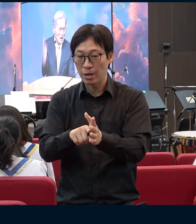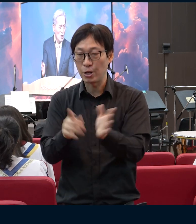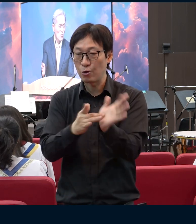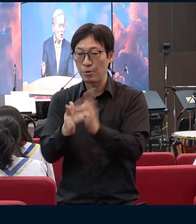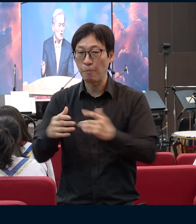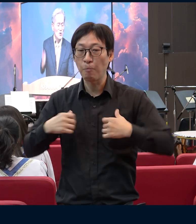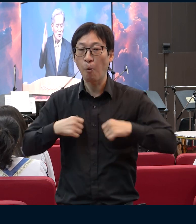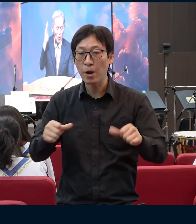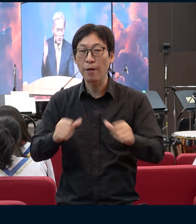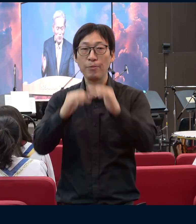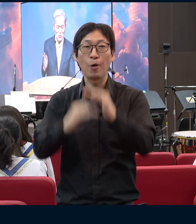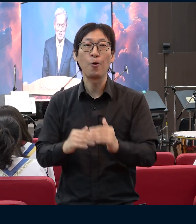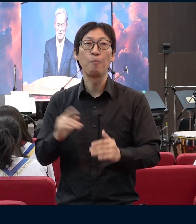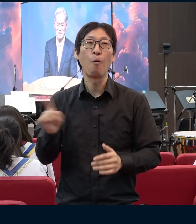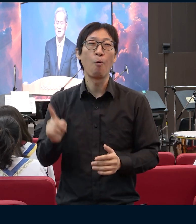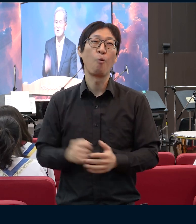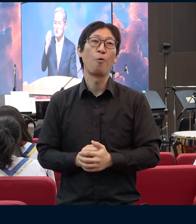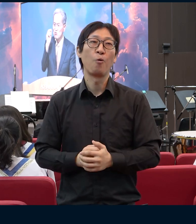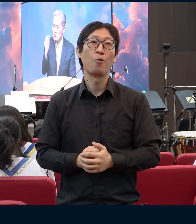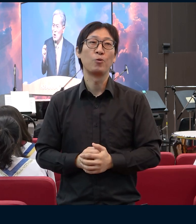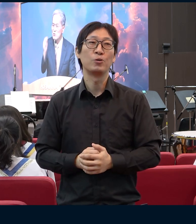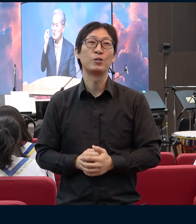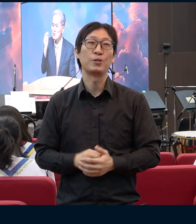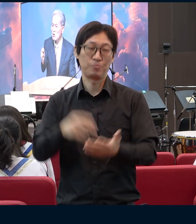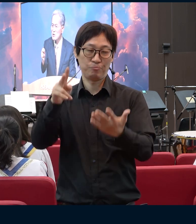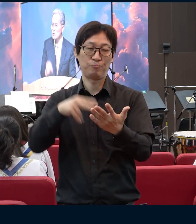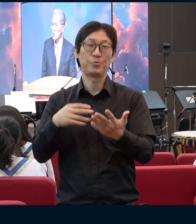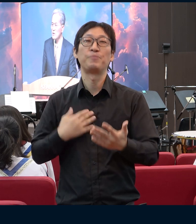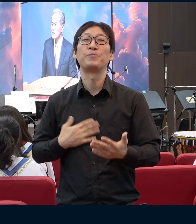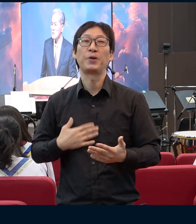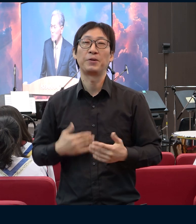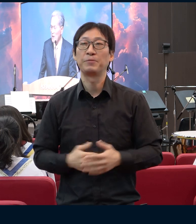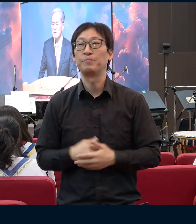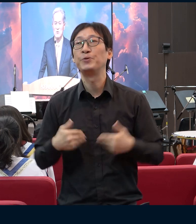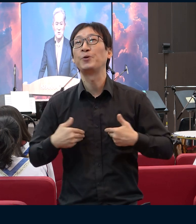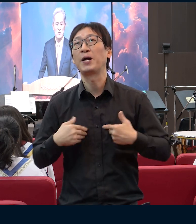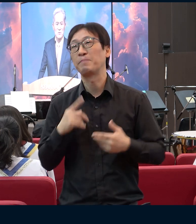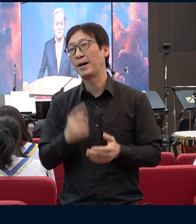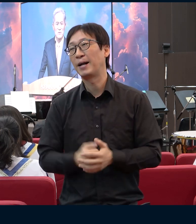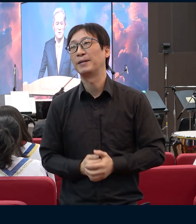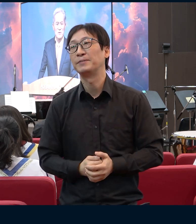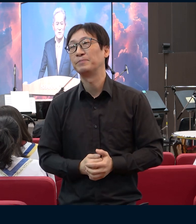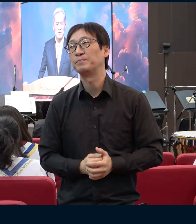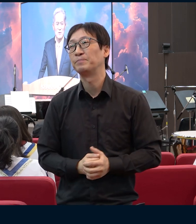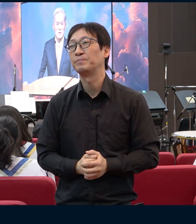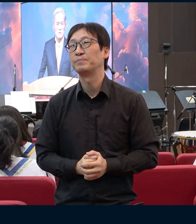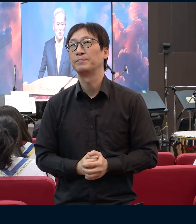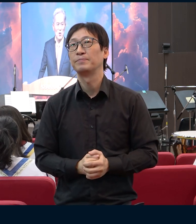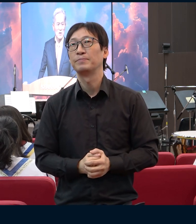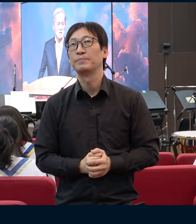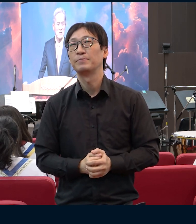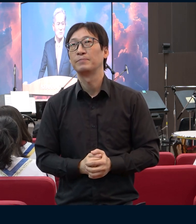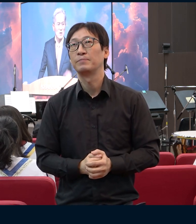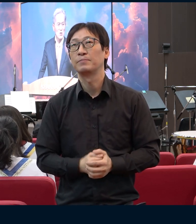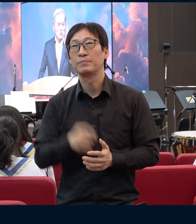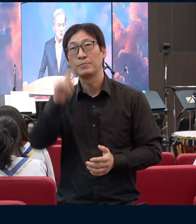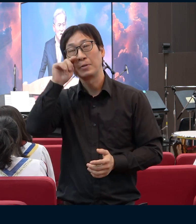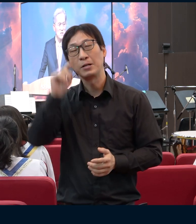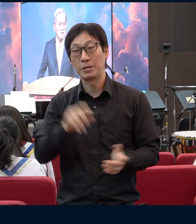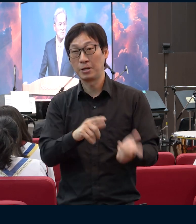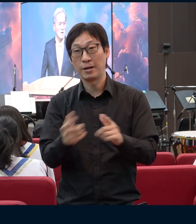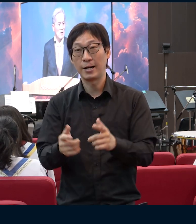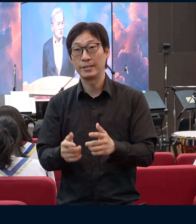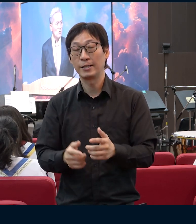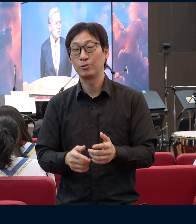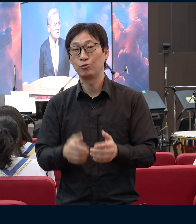것이, 제대로 포기하는 것이 어떤 것인지 그 중요한 원리를 또한 봐야 되는 것이죠. 여러 가지가 있겠지만